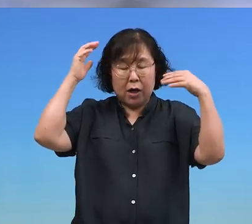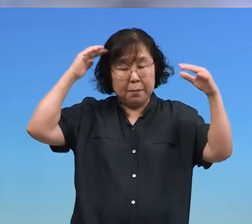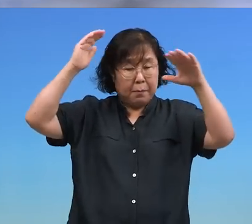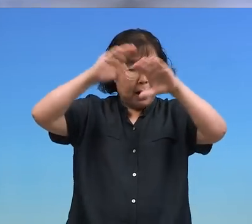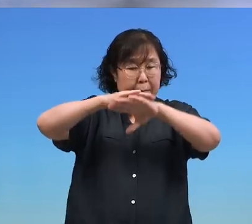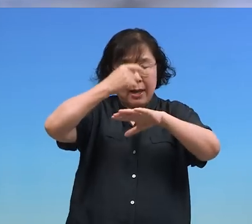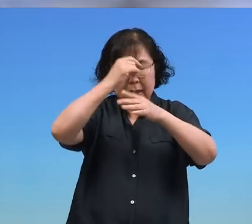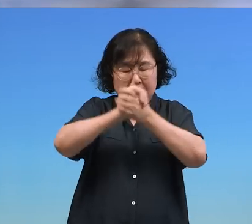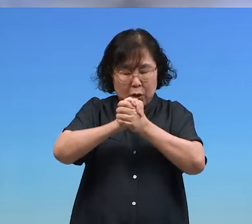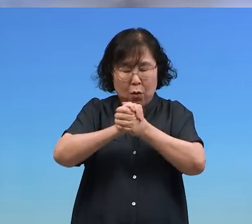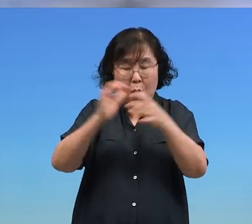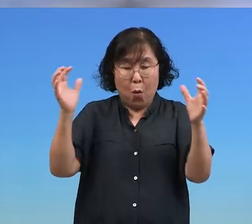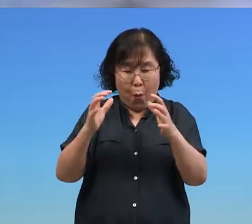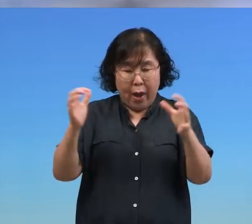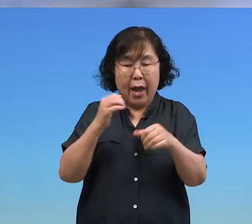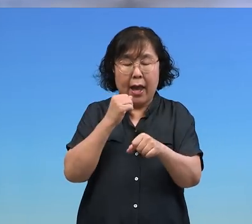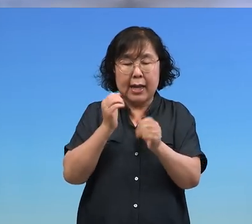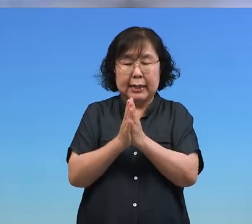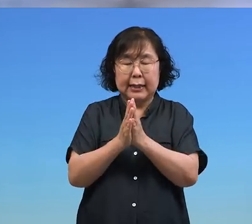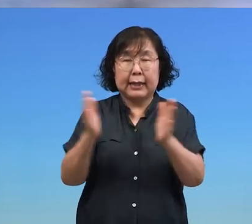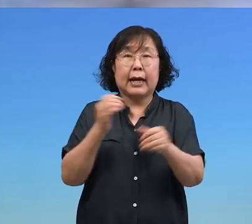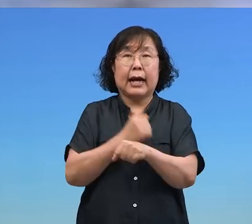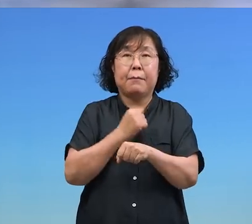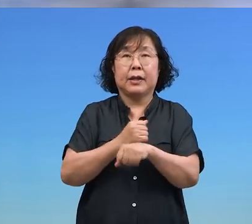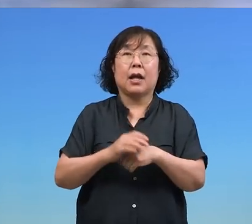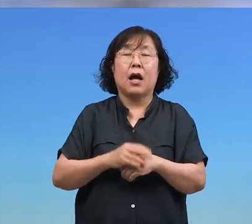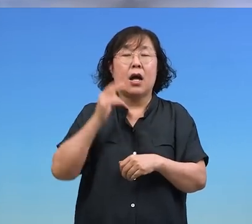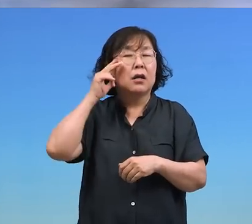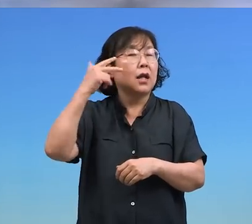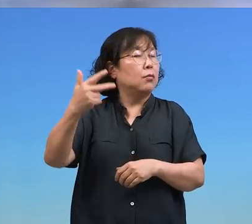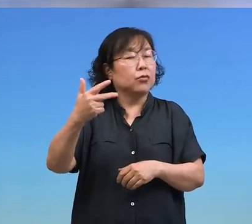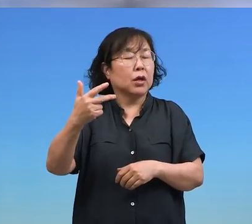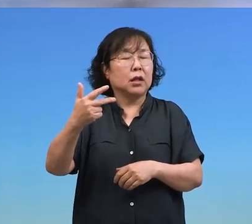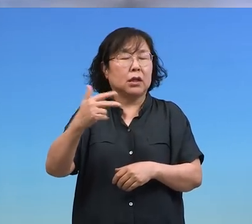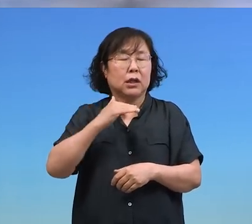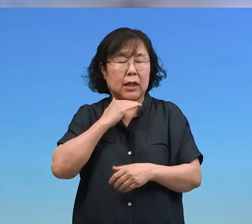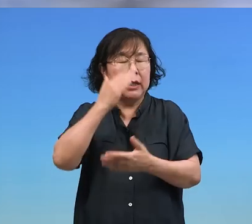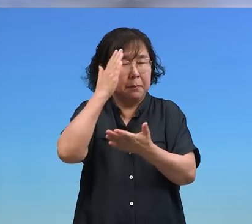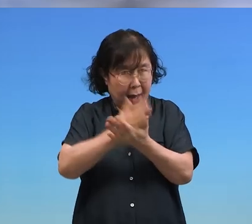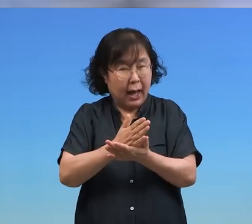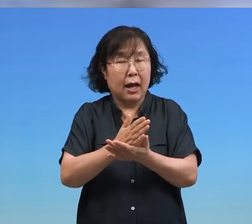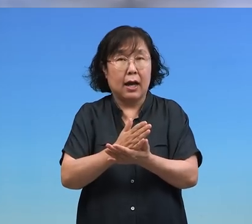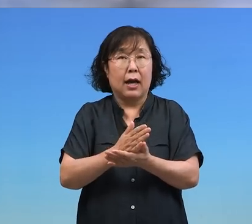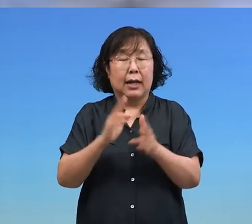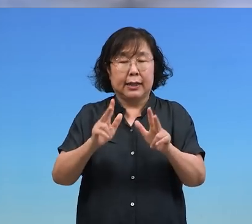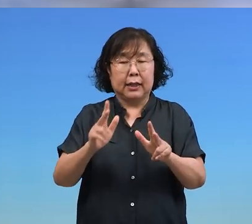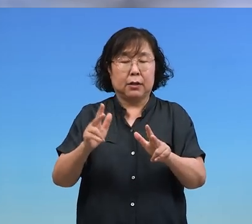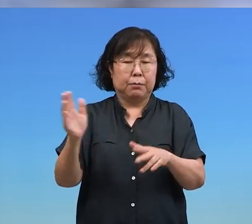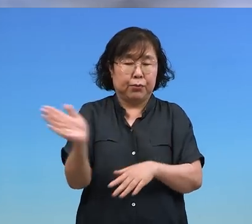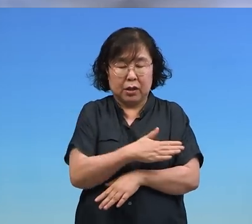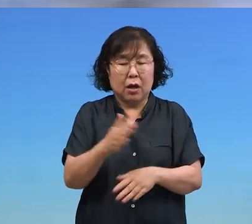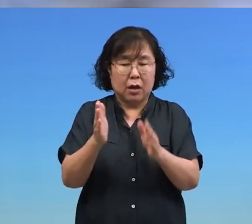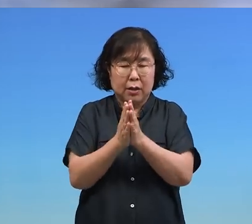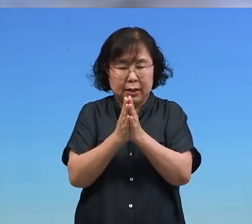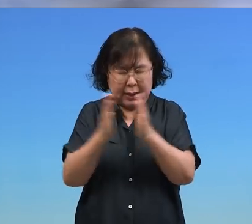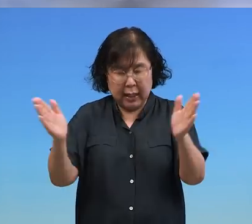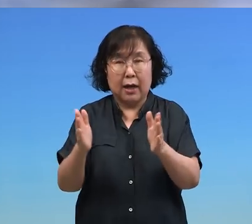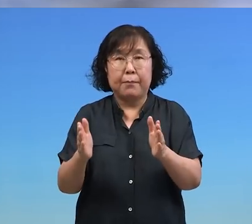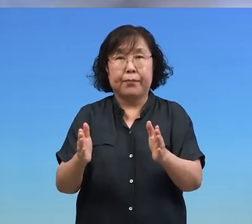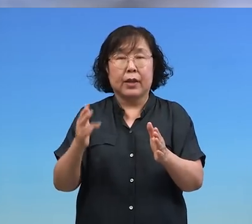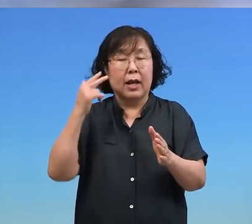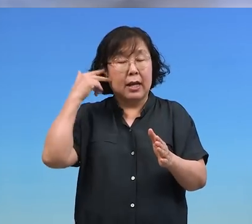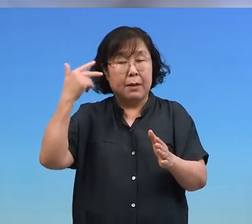사주인데 제가 담당자한테 막 부탁했어요 아 그거 다음 주까지 기다릴 게 뭐 있냐 물 들어올 때 노졌자 이번 주에 한다